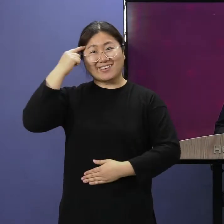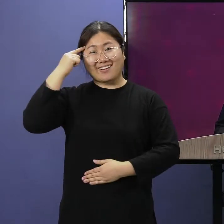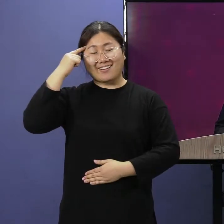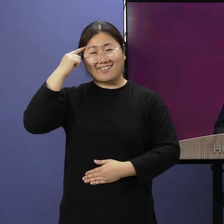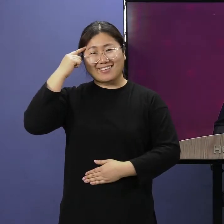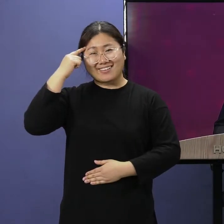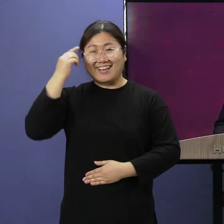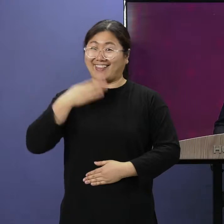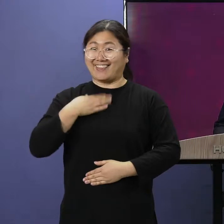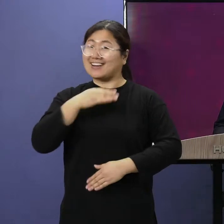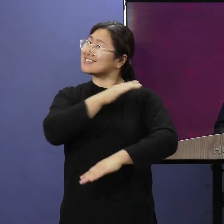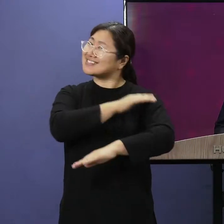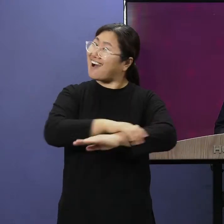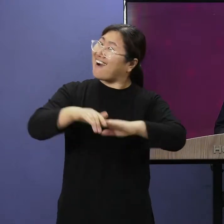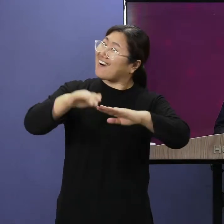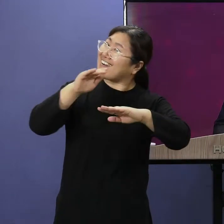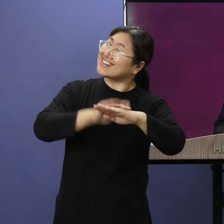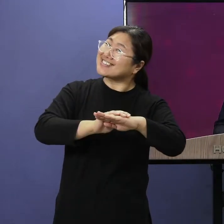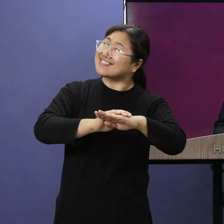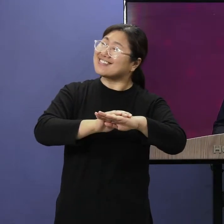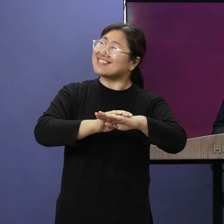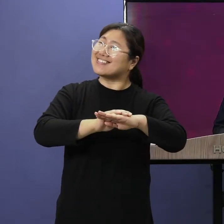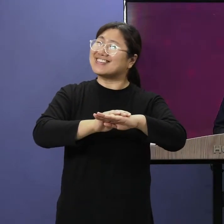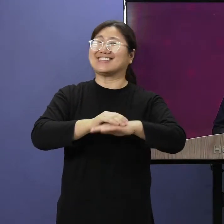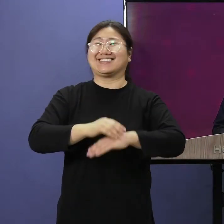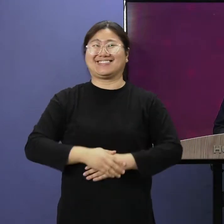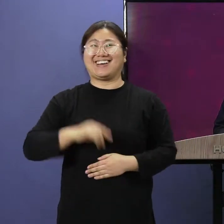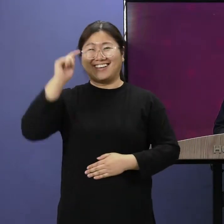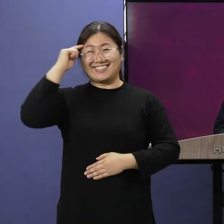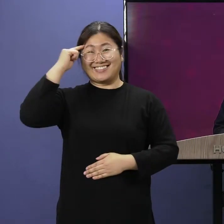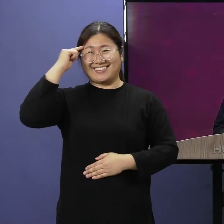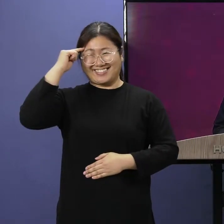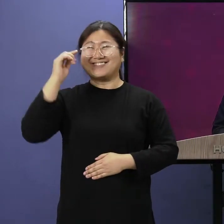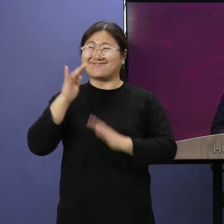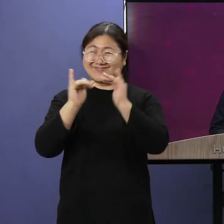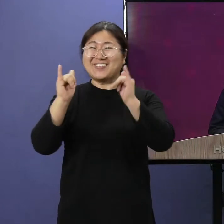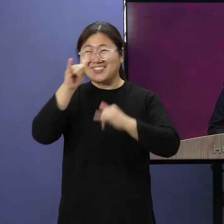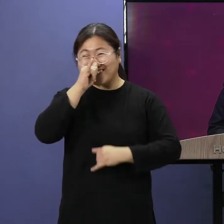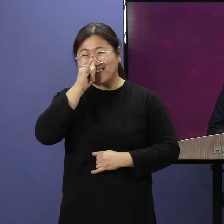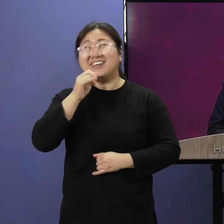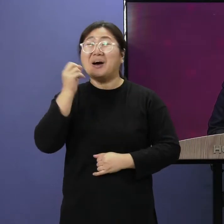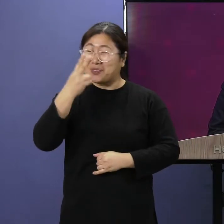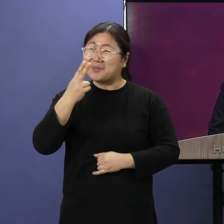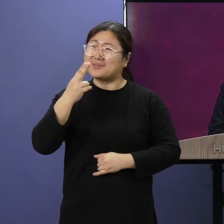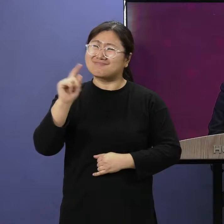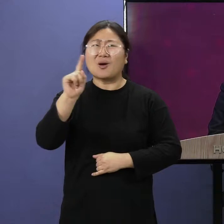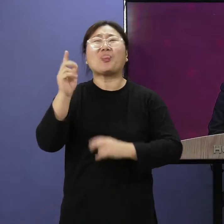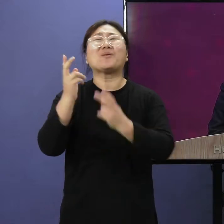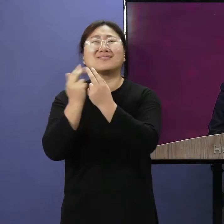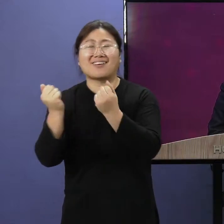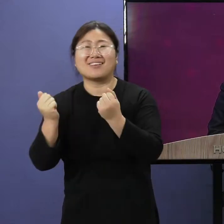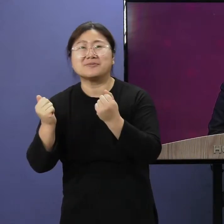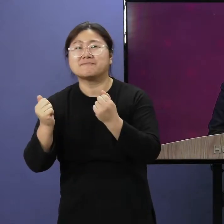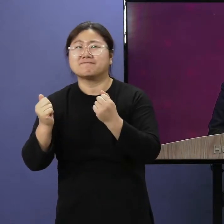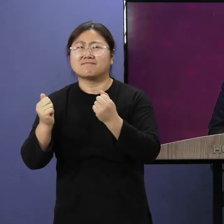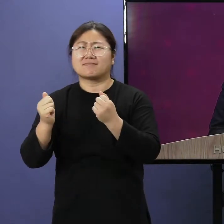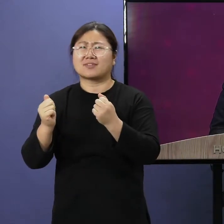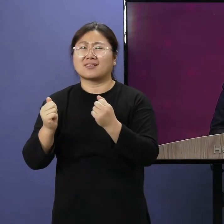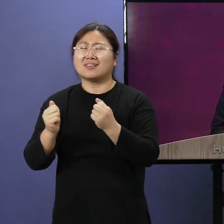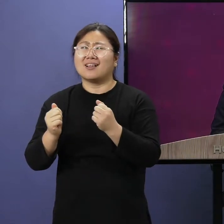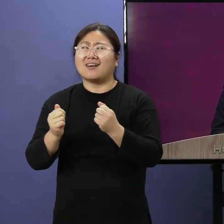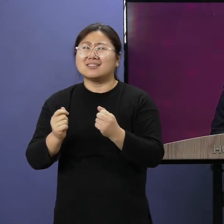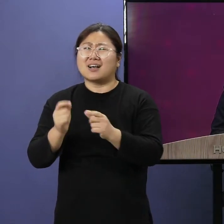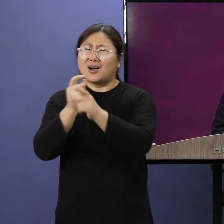라고 스스로 평가하는 분도 분명 계실 것입니다. 그리고 어떤 분은 조금 더 열심히 할 걸 이라는